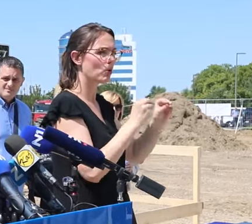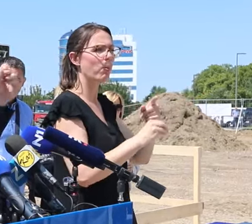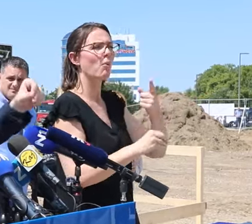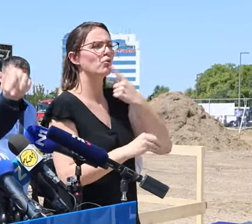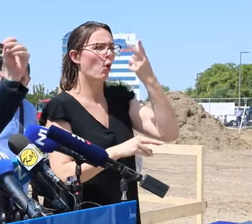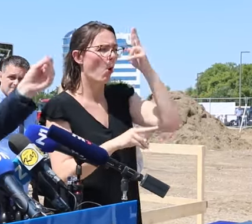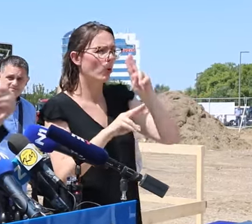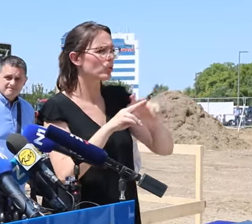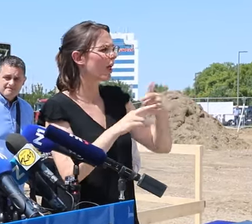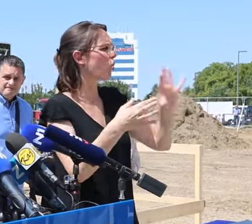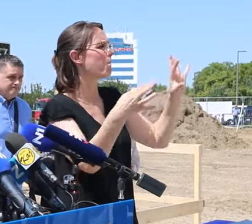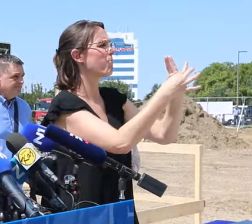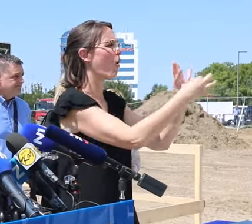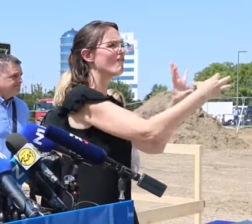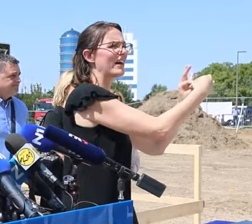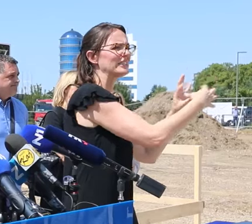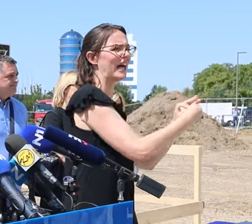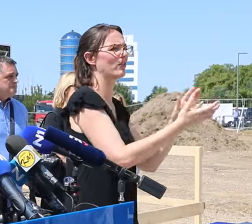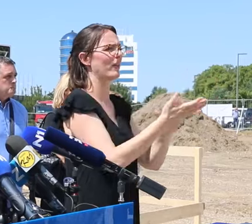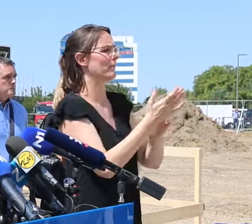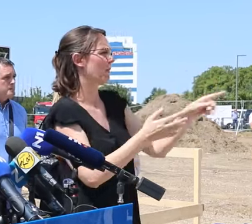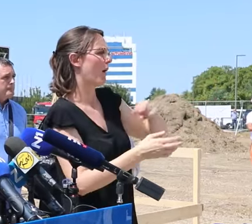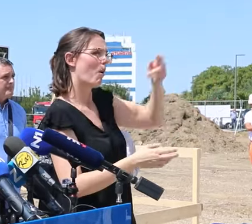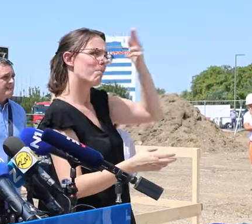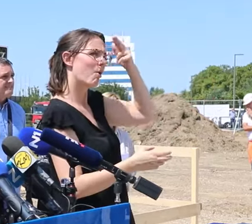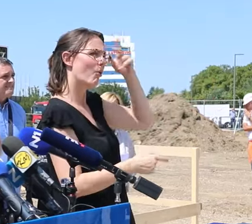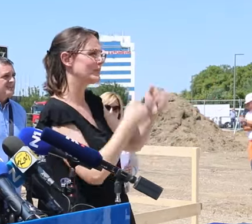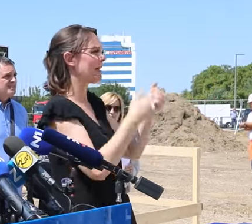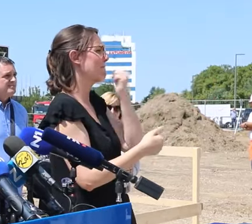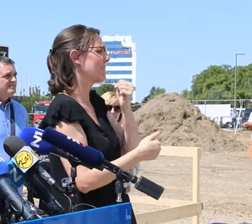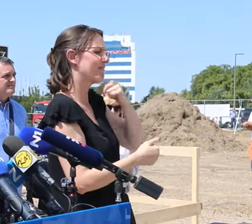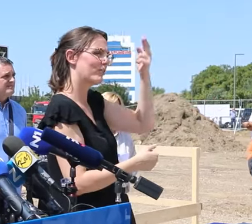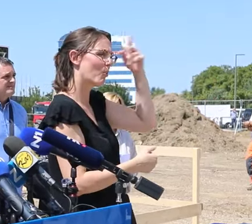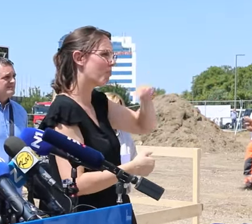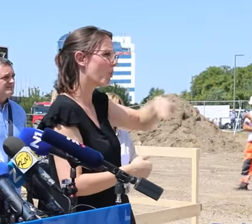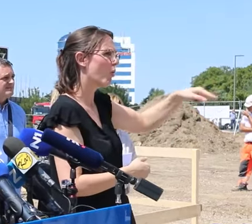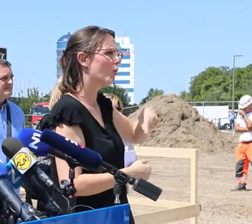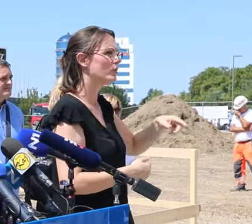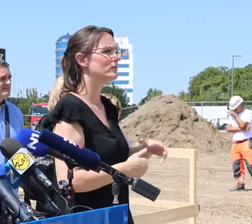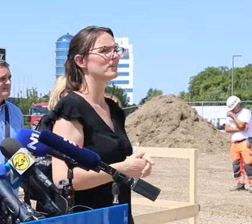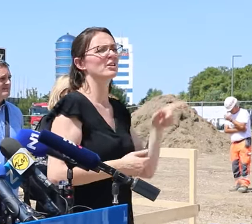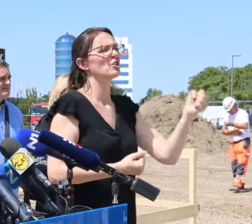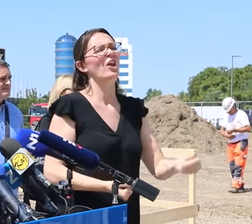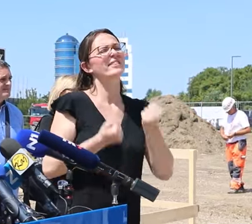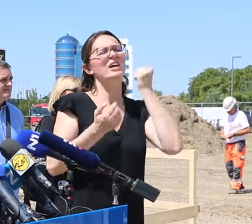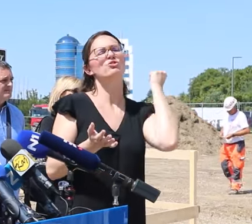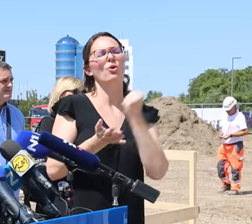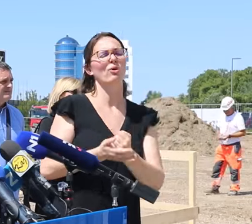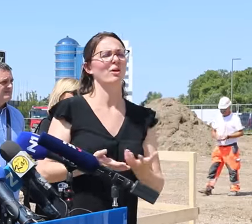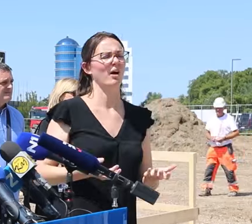odlučivao po političkoj, stranačkoj liniji, je bio u sukobu interesa privatnog i svoje javne pozicije. Teško dokazati da je, ali niste dokazati da